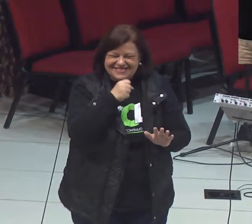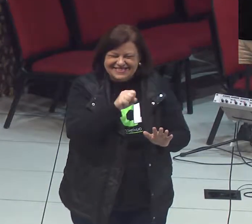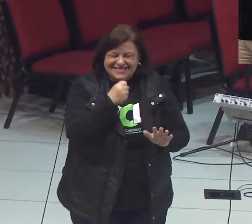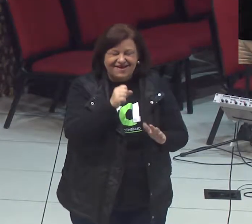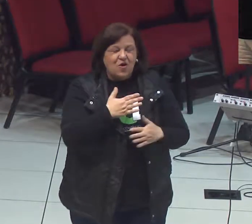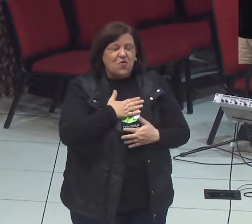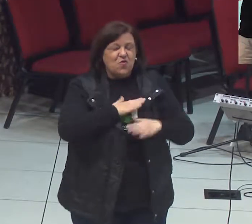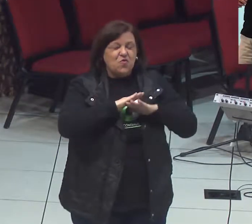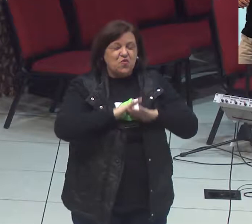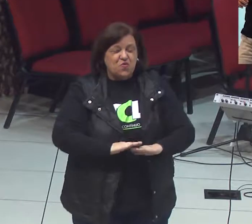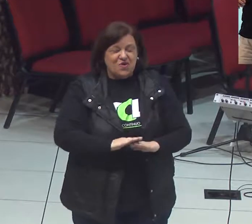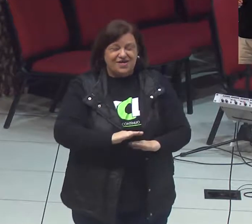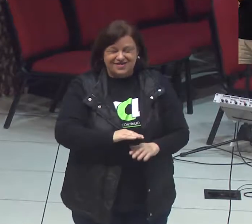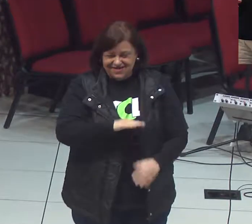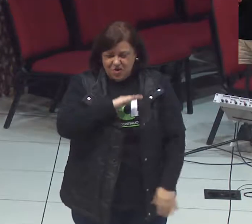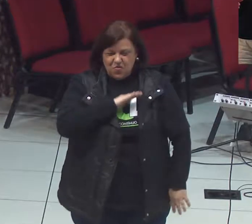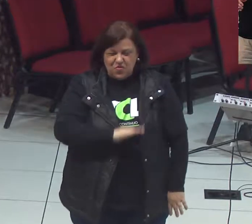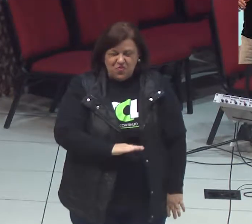me salvar.